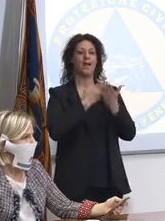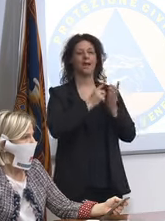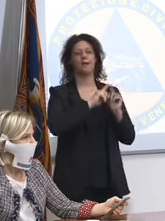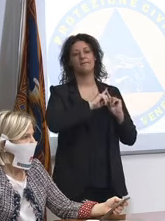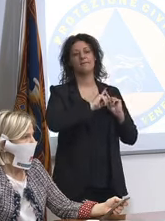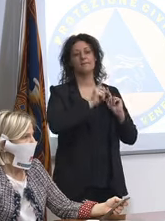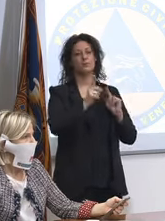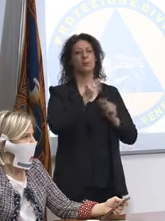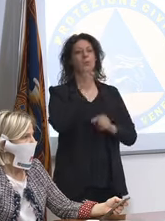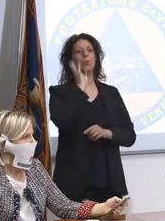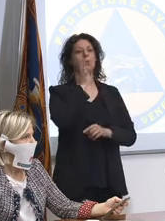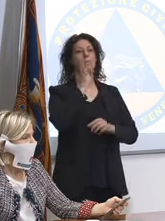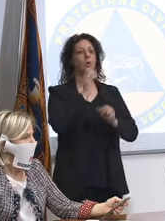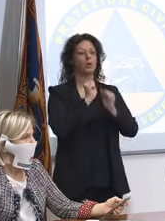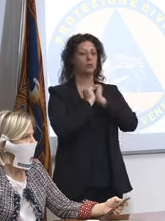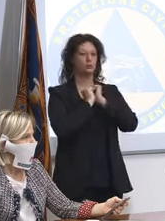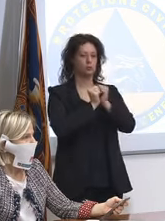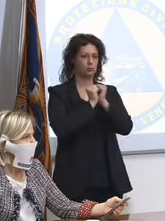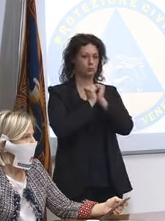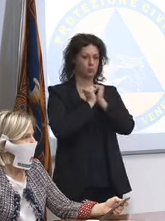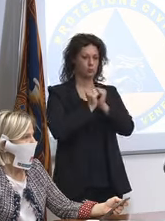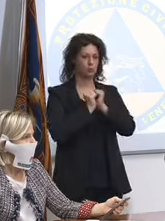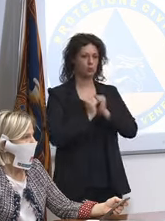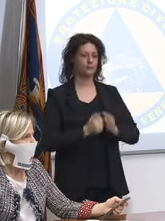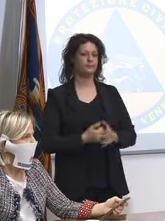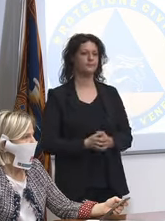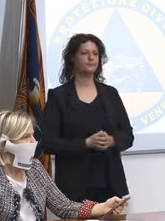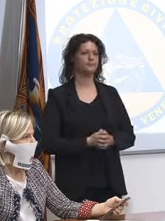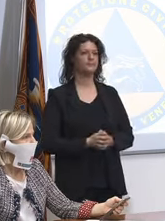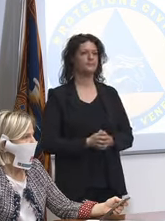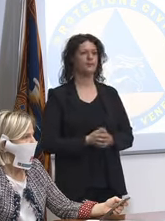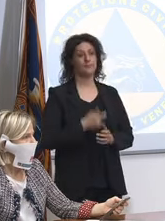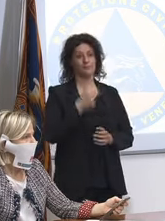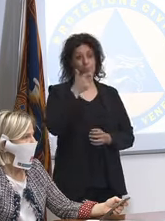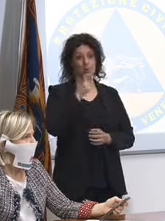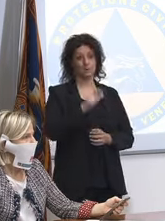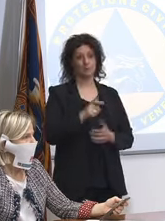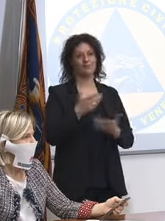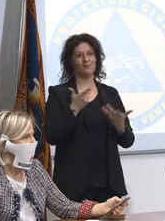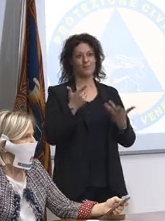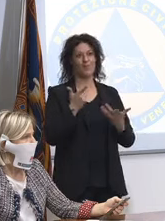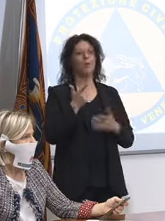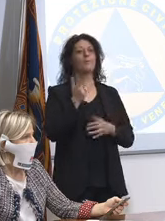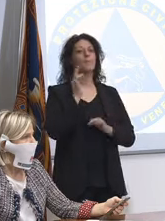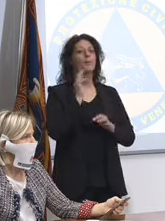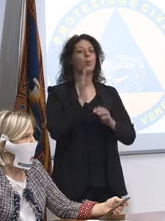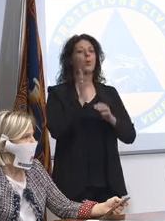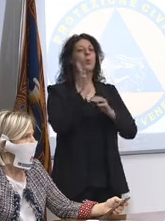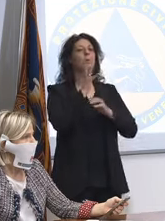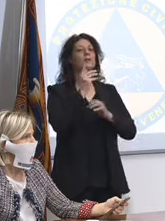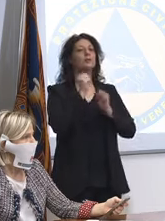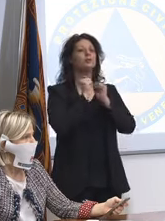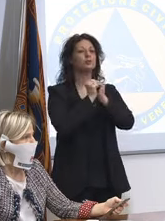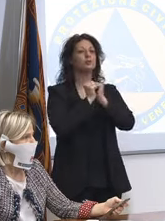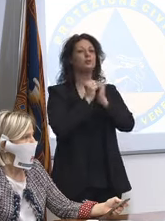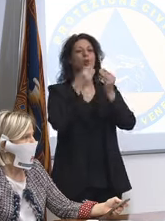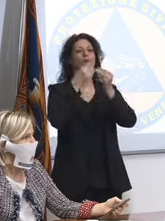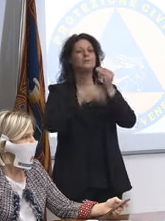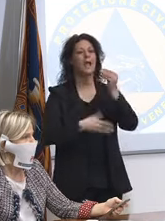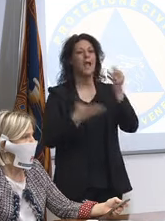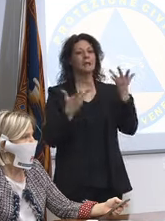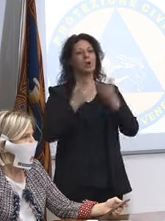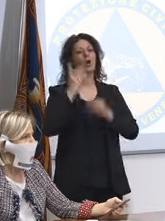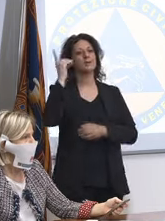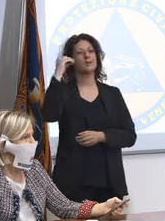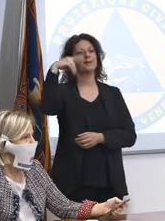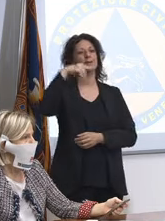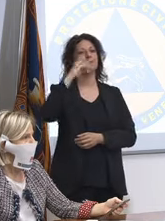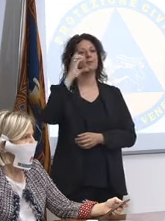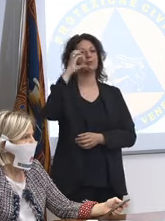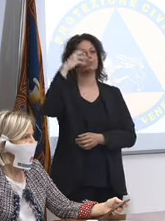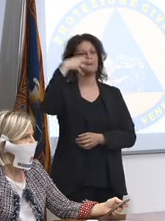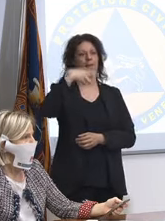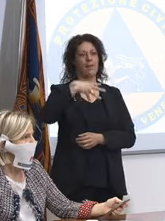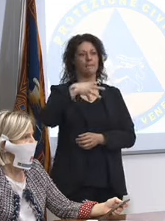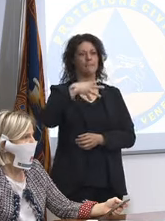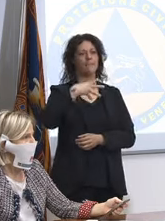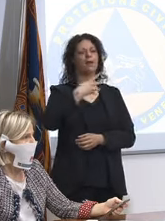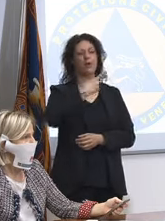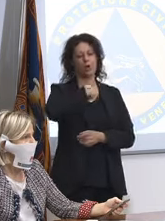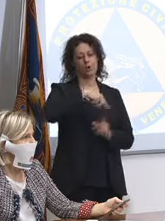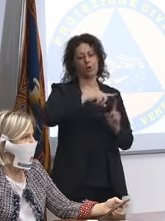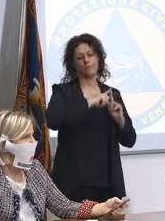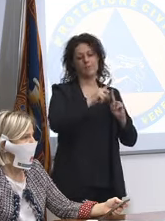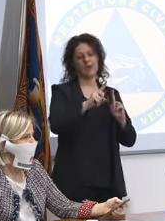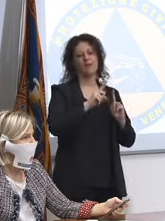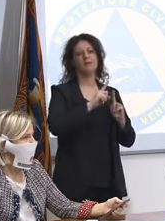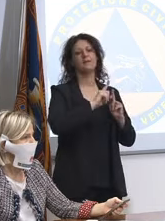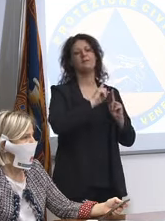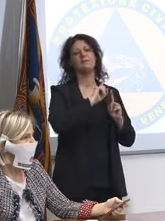giugno. Perché? Perché il 15 scade il DPCM e quindi ci sarà un